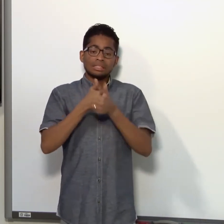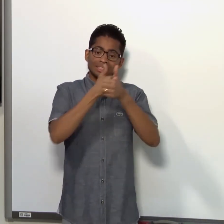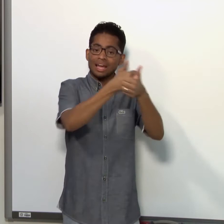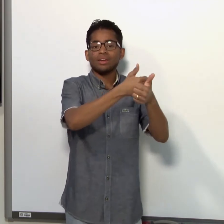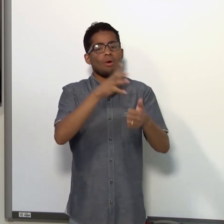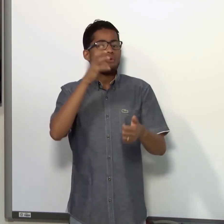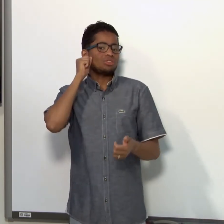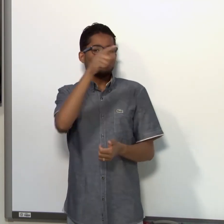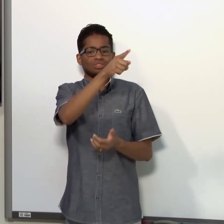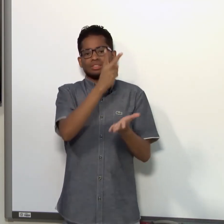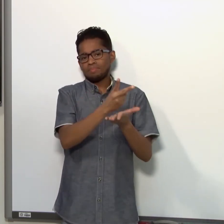Acompanha-se ainda